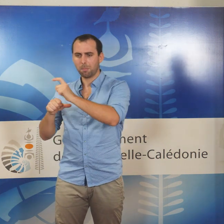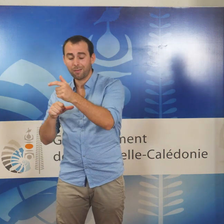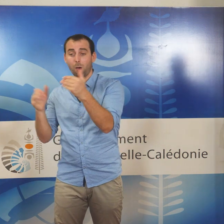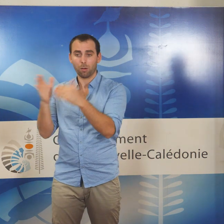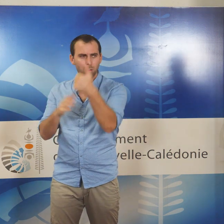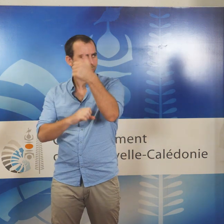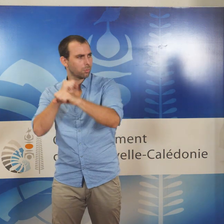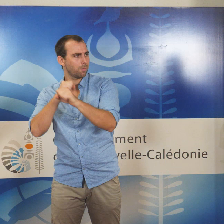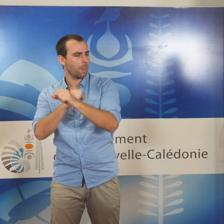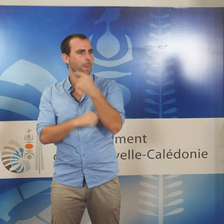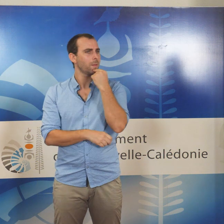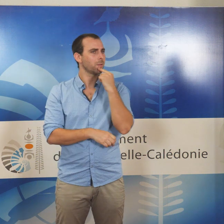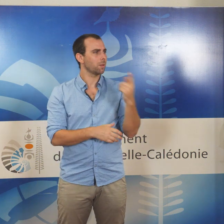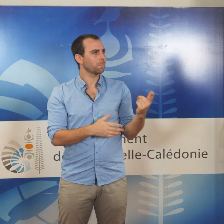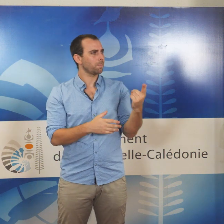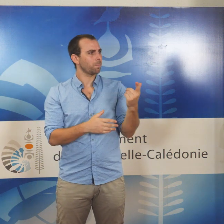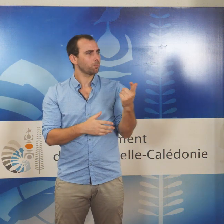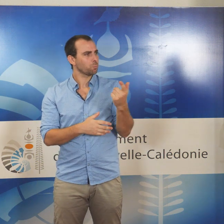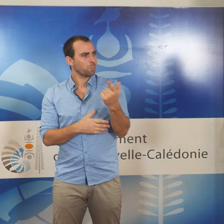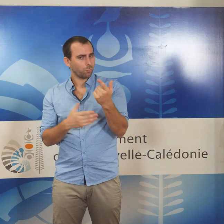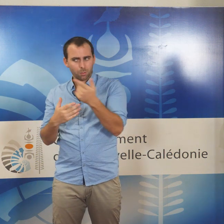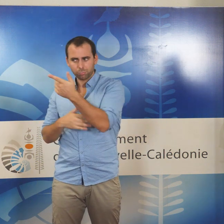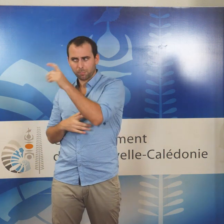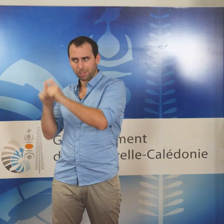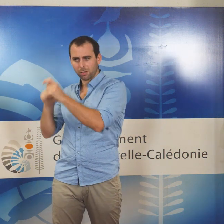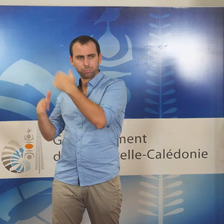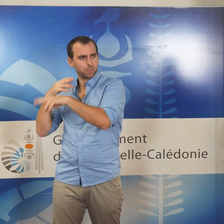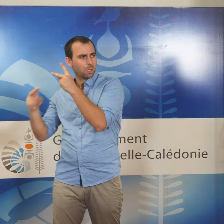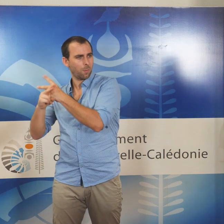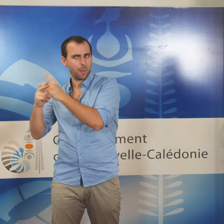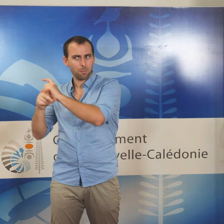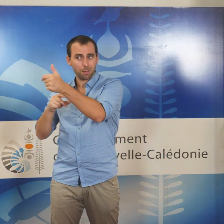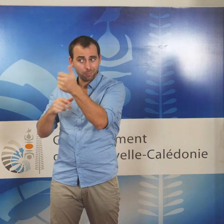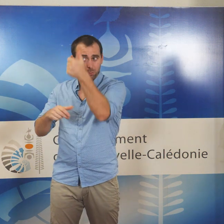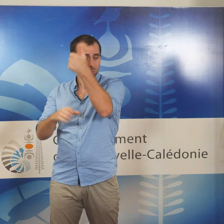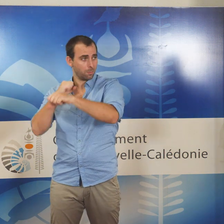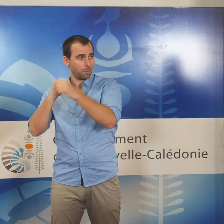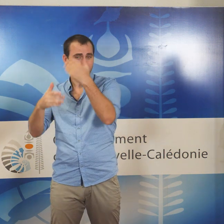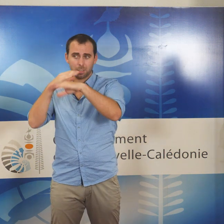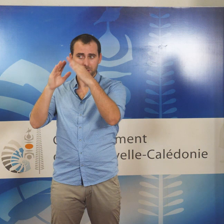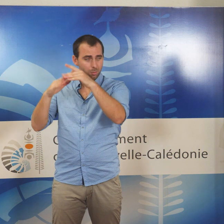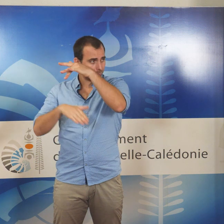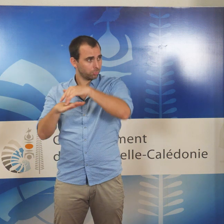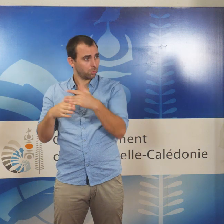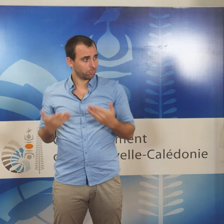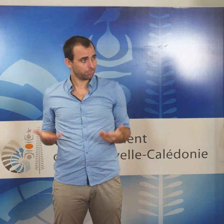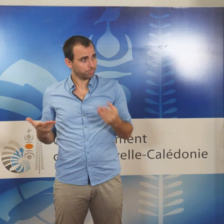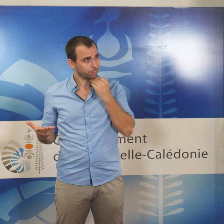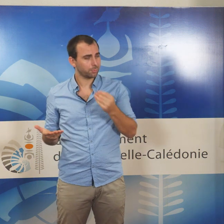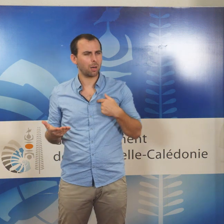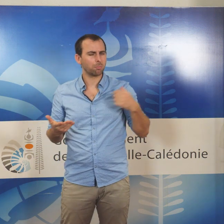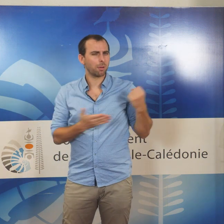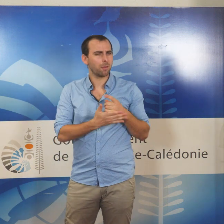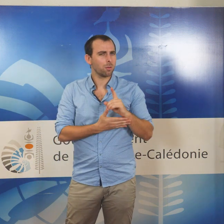leur dernière semaine de confinement à l'hôtel en ce moment ? Je n'ai pas les dernières données sur ça, mais je pense que